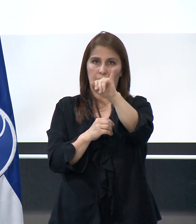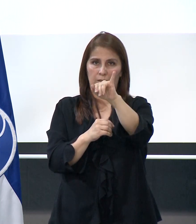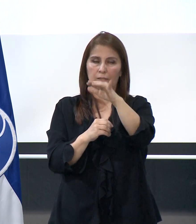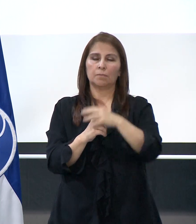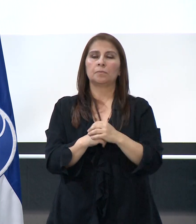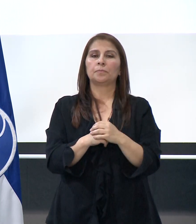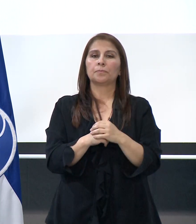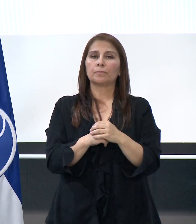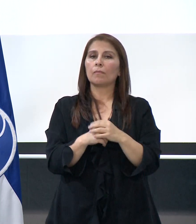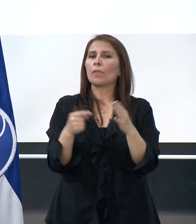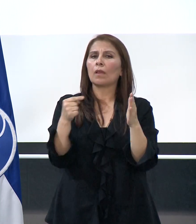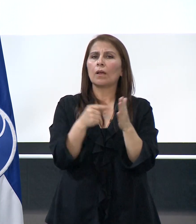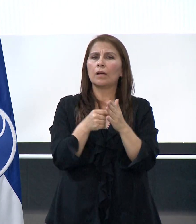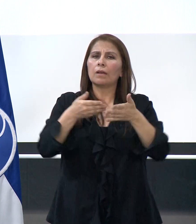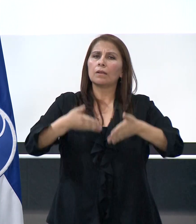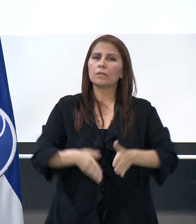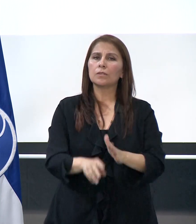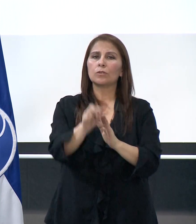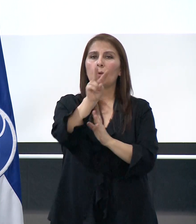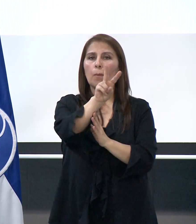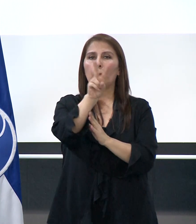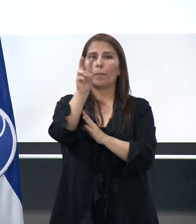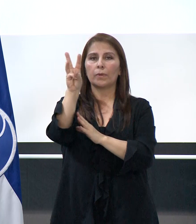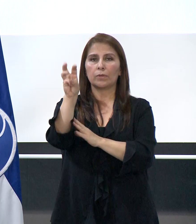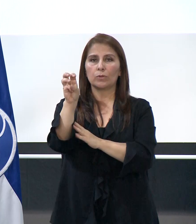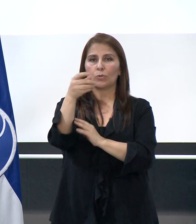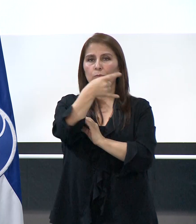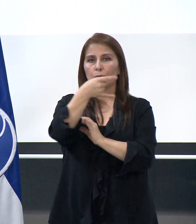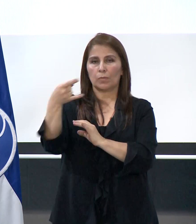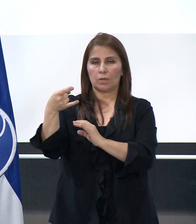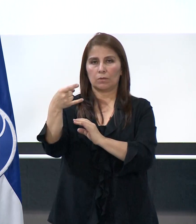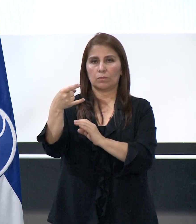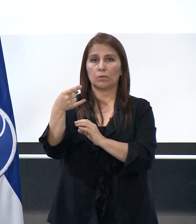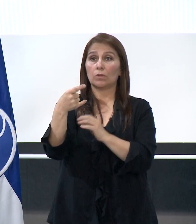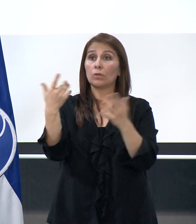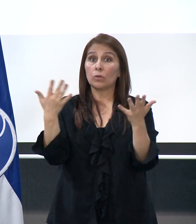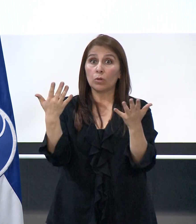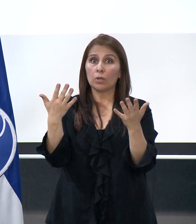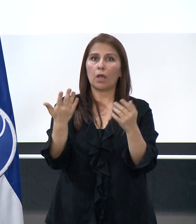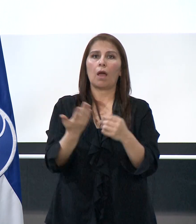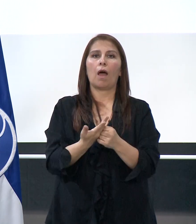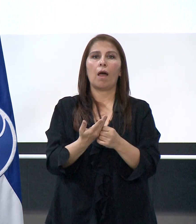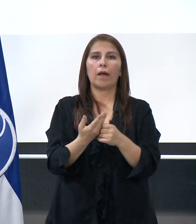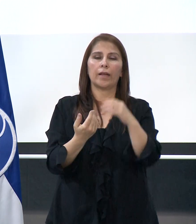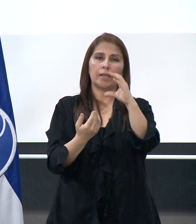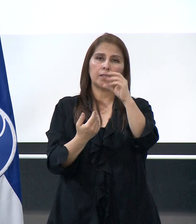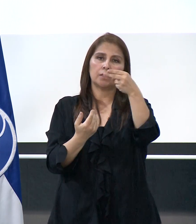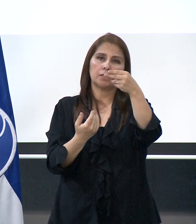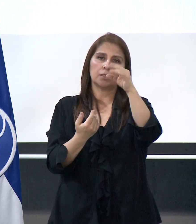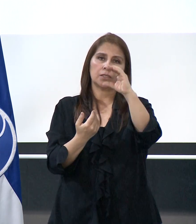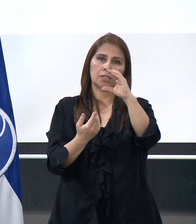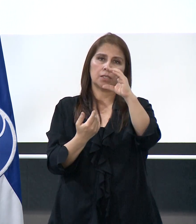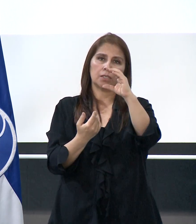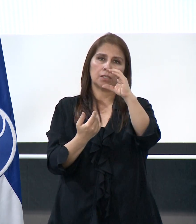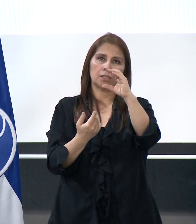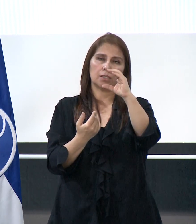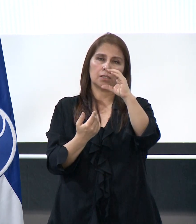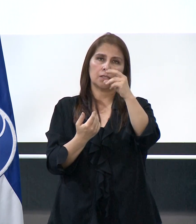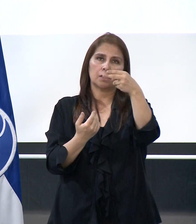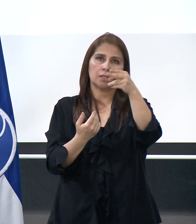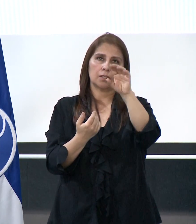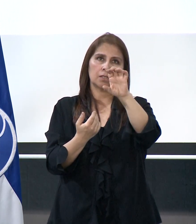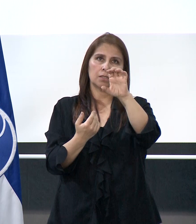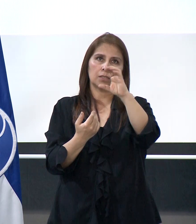latín nació el 28 de marzo de 1592 en moravia la actual república checa y murió el 15 de noviembre